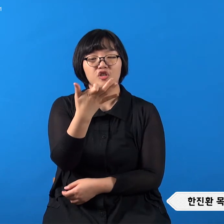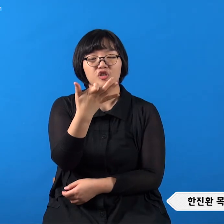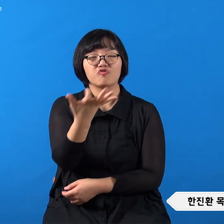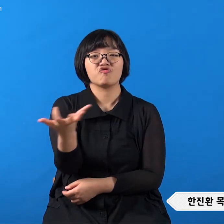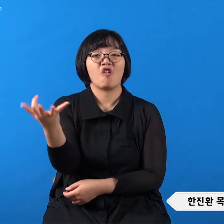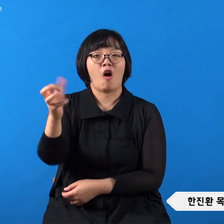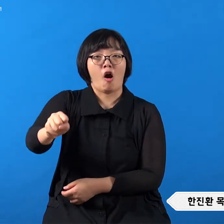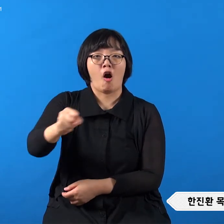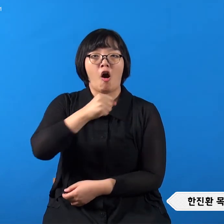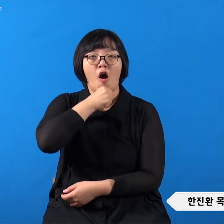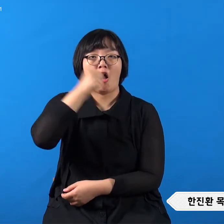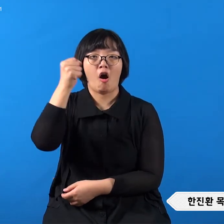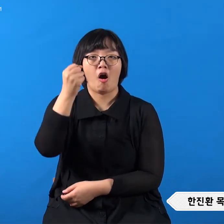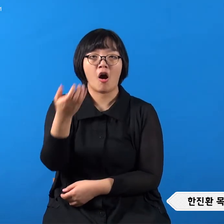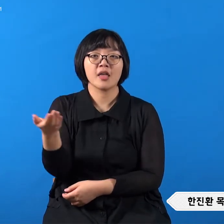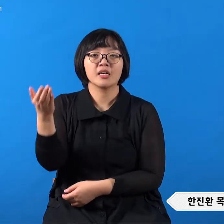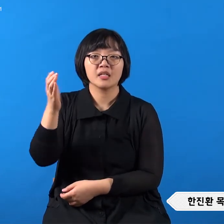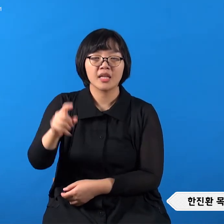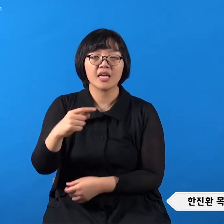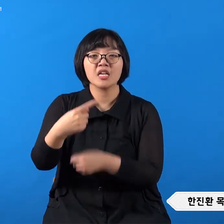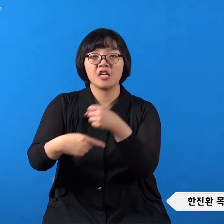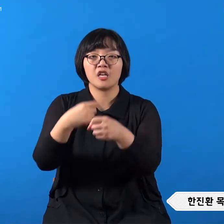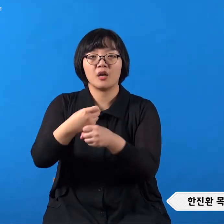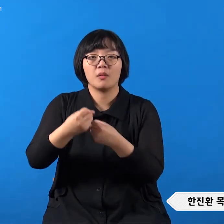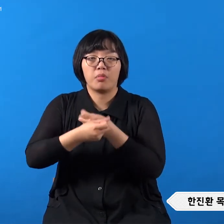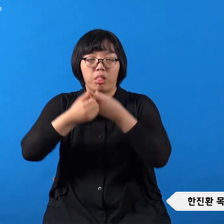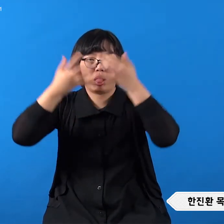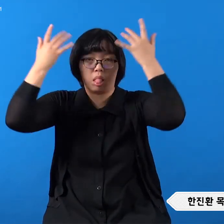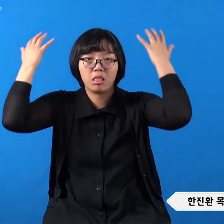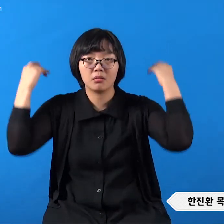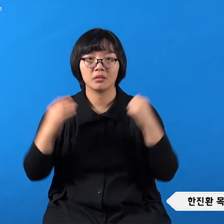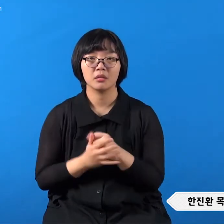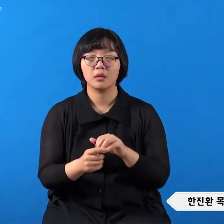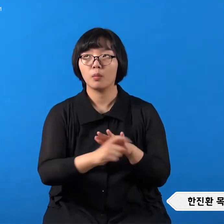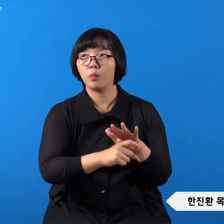19억 다 날려버리고 도둑질을 하다가 잡혀서 감옥에 갔다.